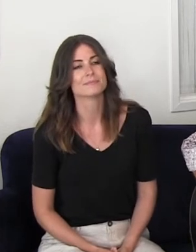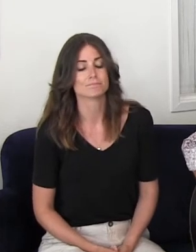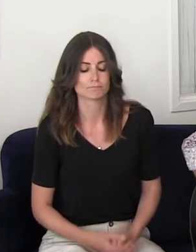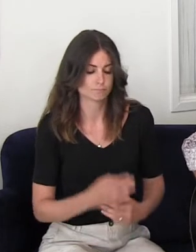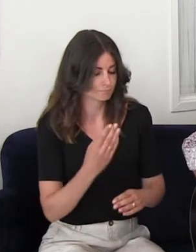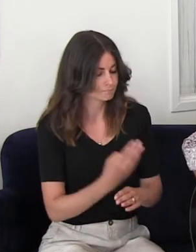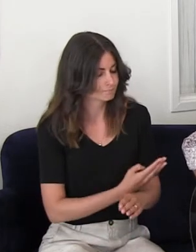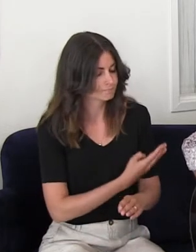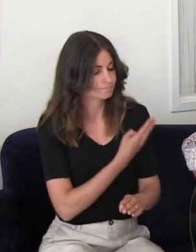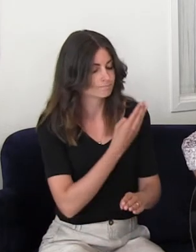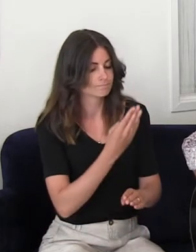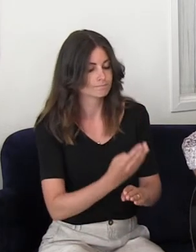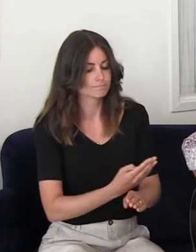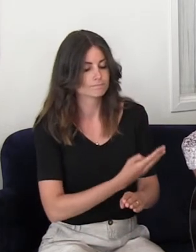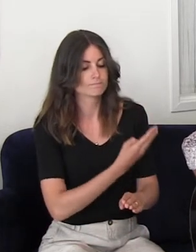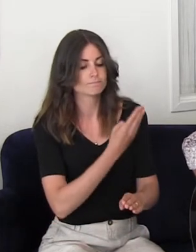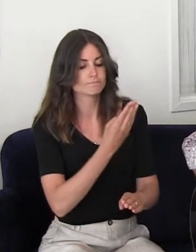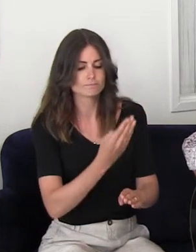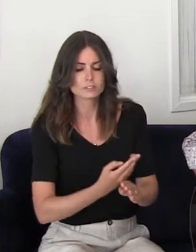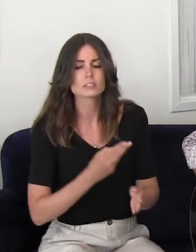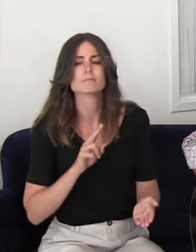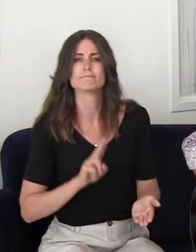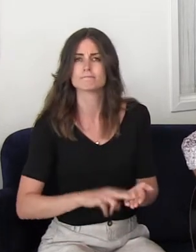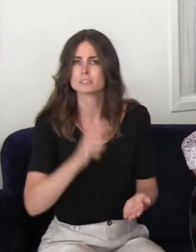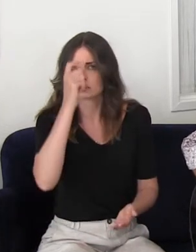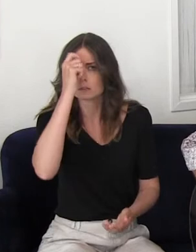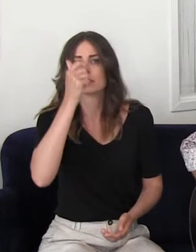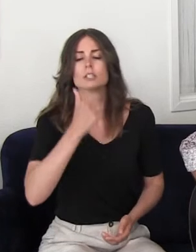Mellan varven dör ett sant geni